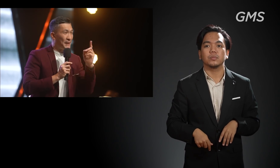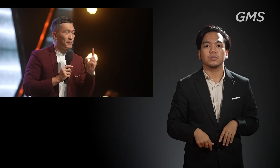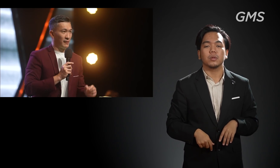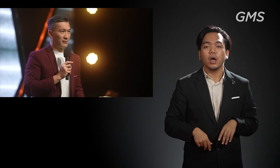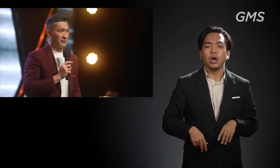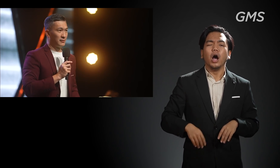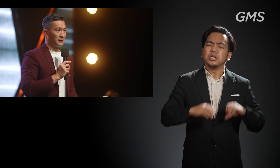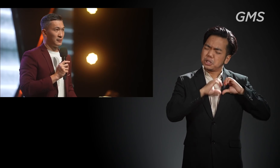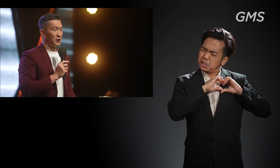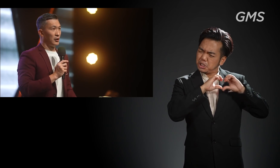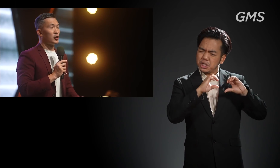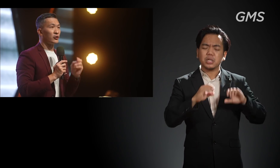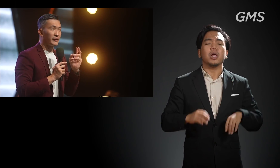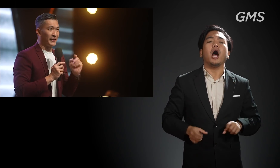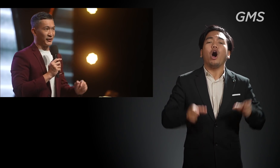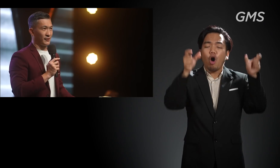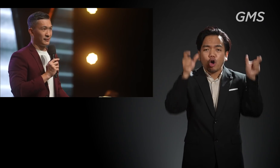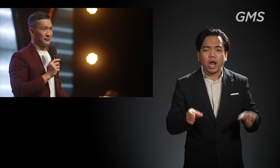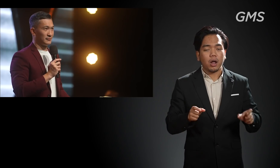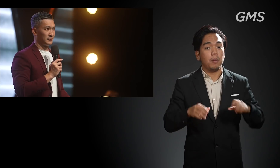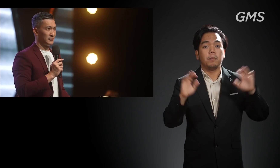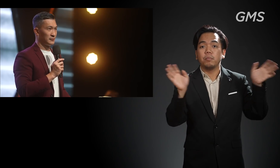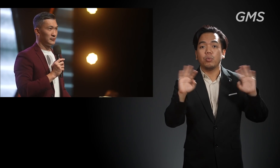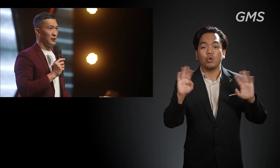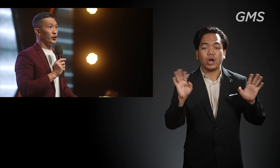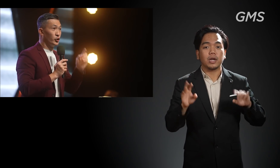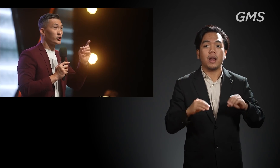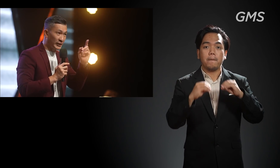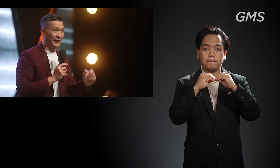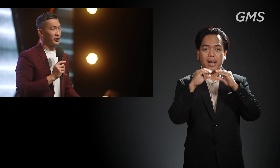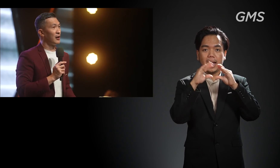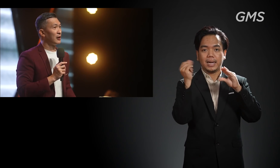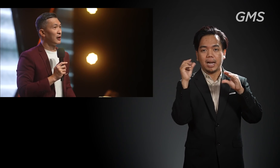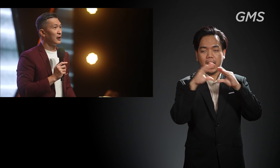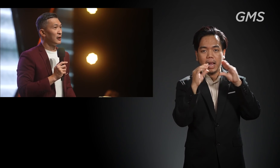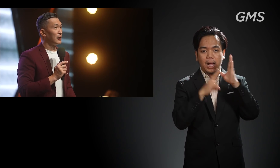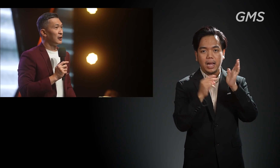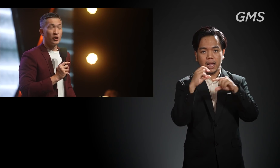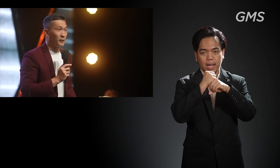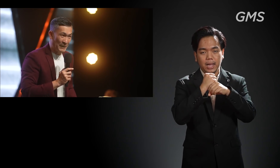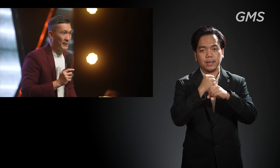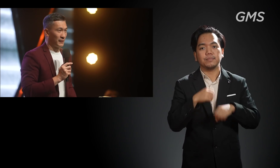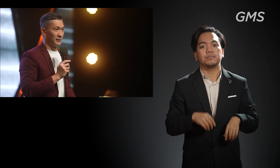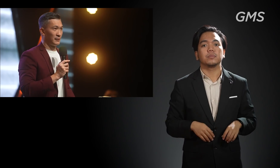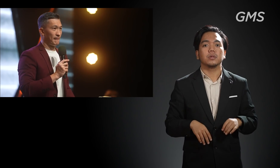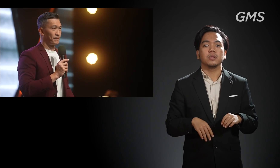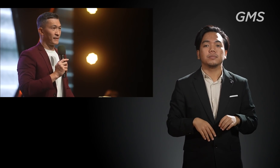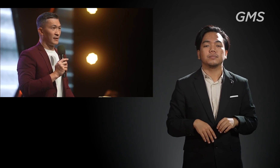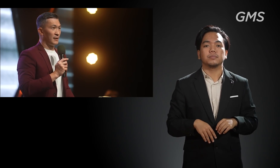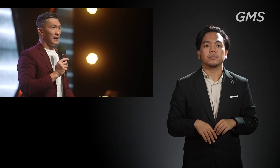Love people, not things. Use things, not people.